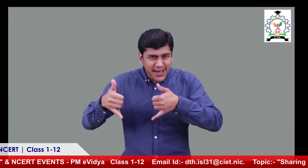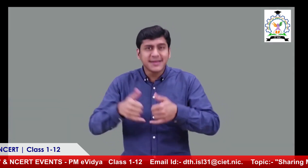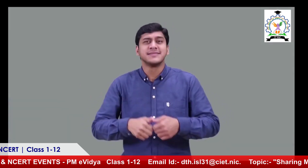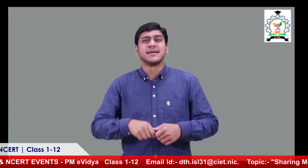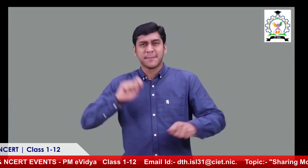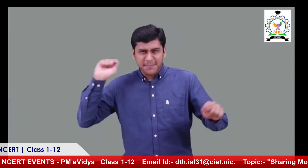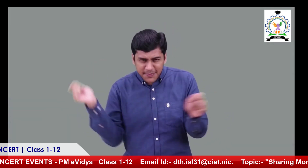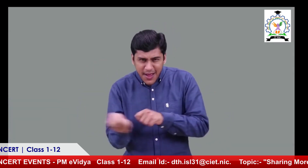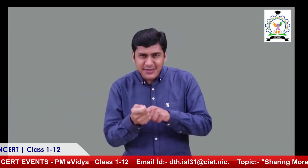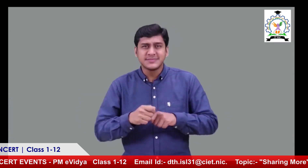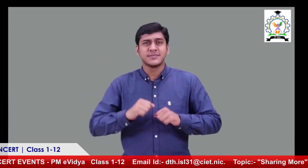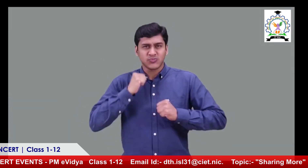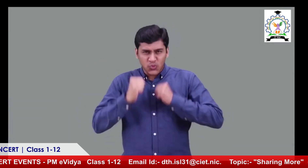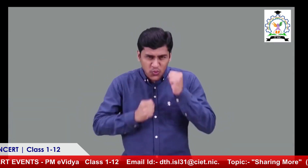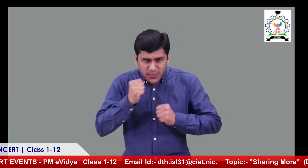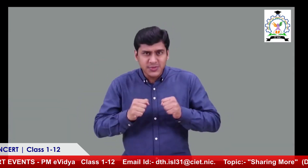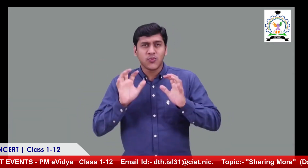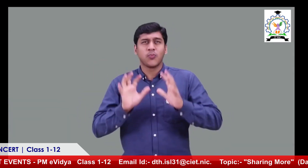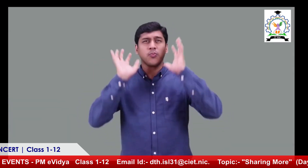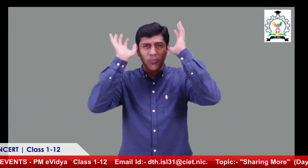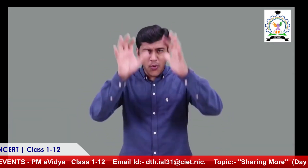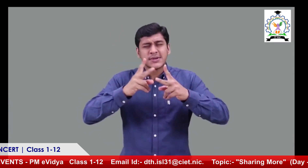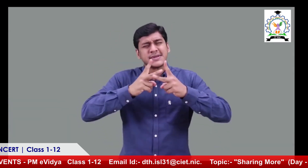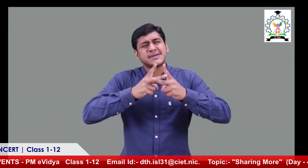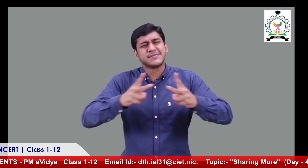गेम्स और स्पोर्ट्स मतलब खेल कूद।